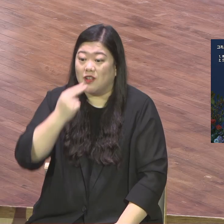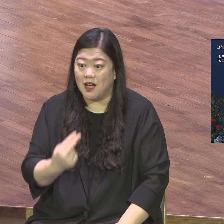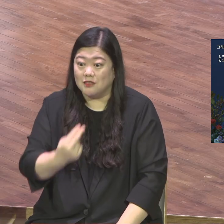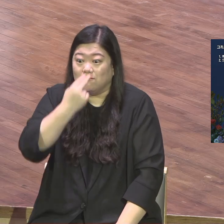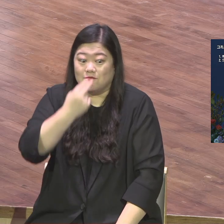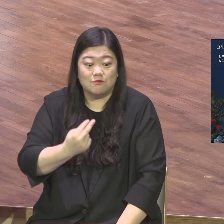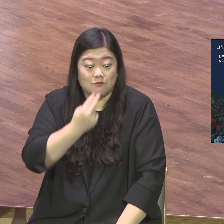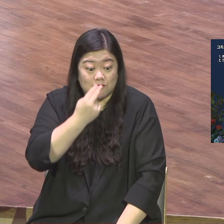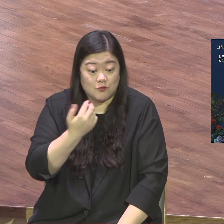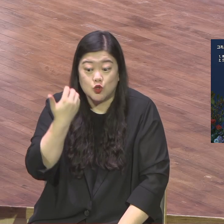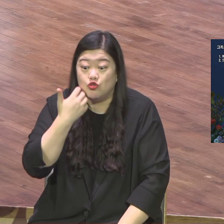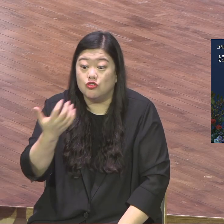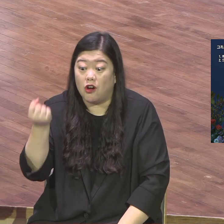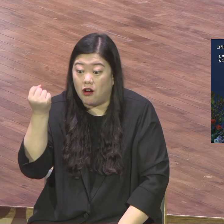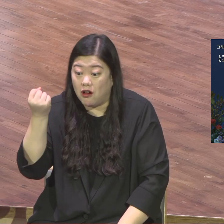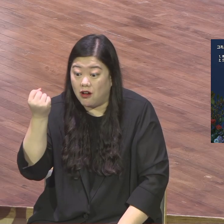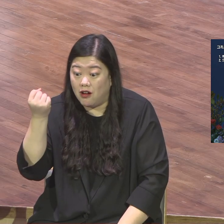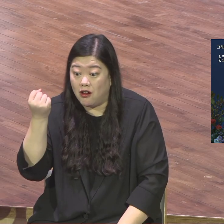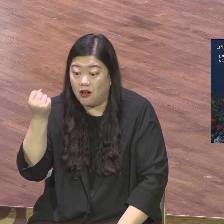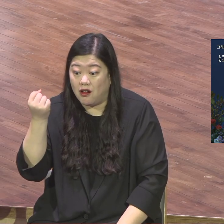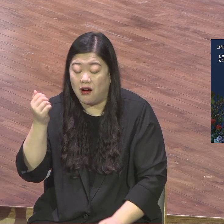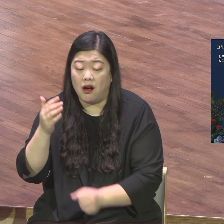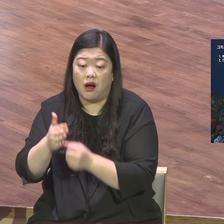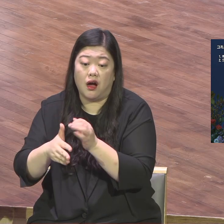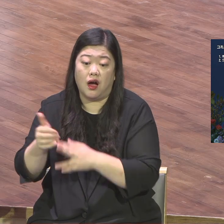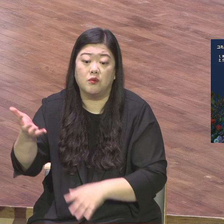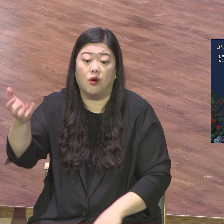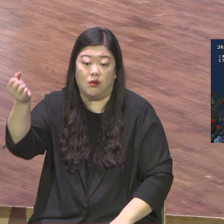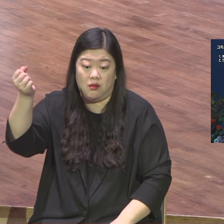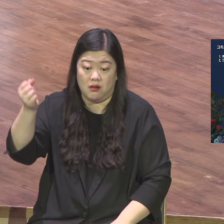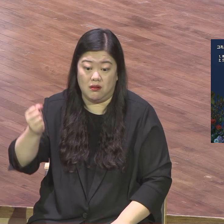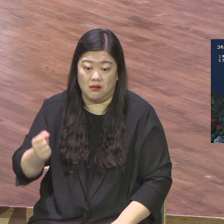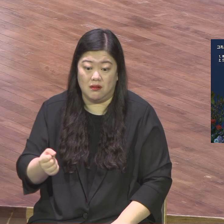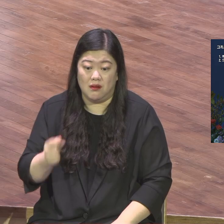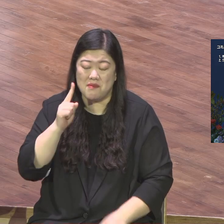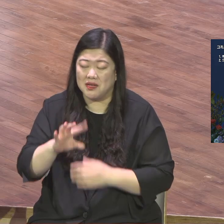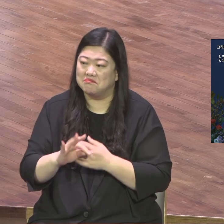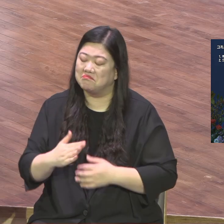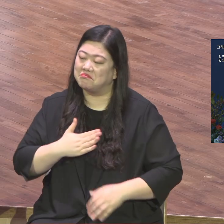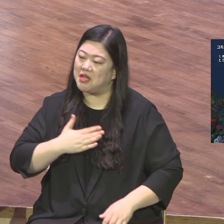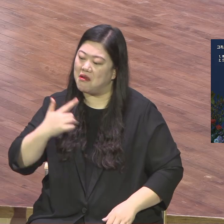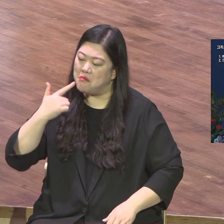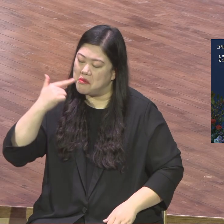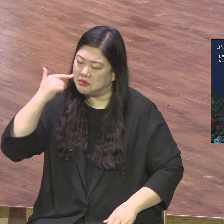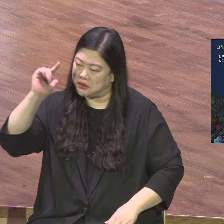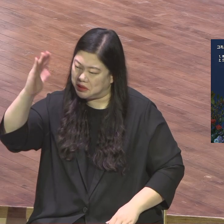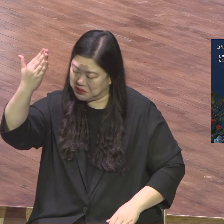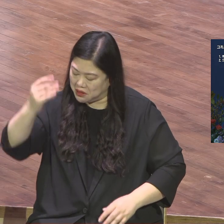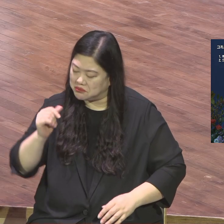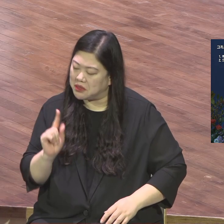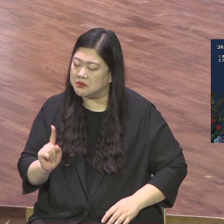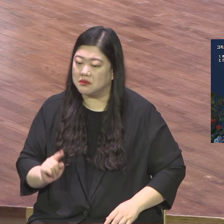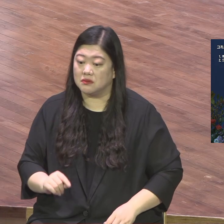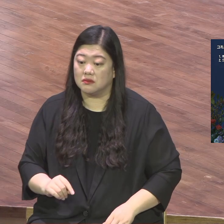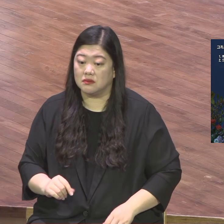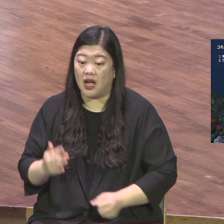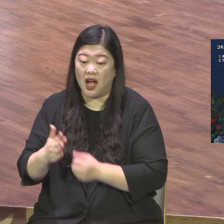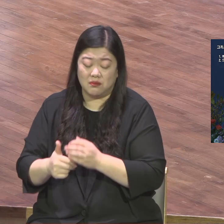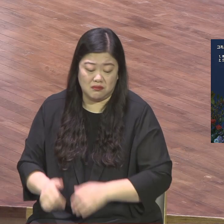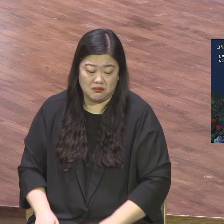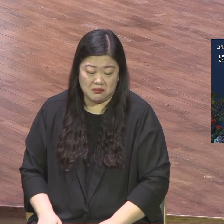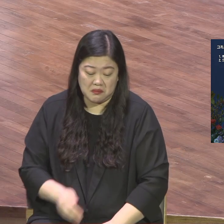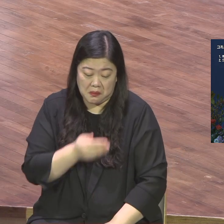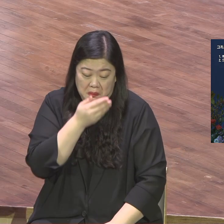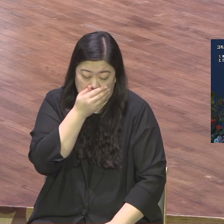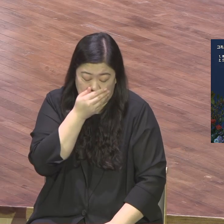하루 살아요 우리 인생이. 누가 뭐 힘줄 게 있어요? 오늘 밤에 주여 내 영혼 부탁합니다. 저는